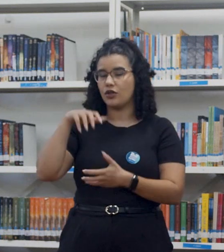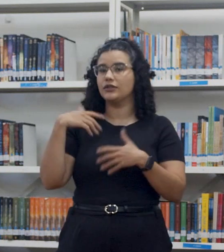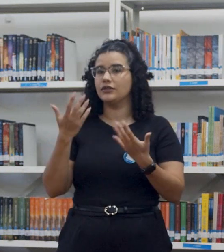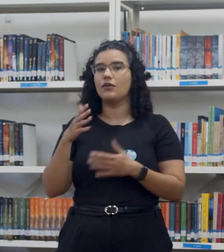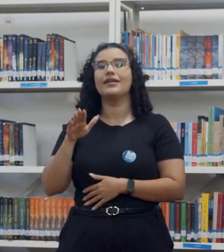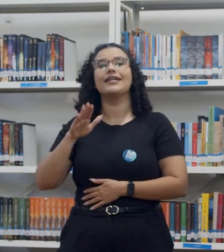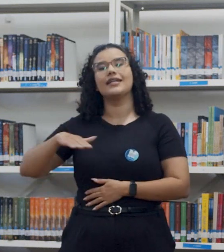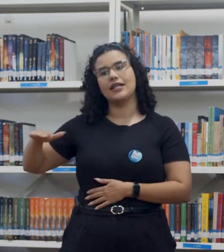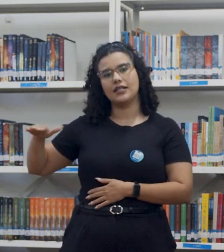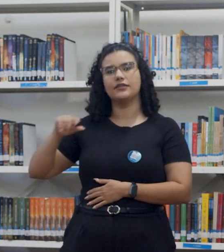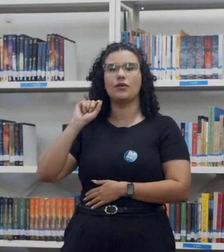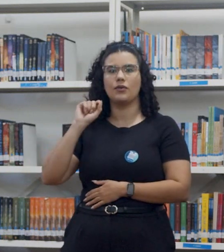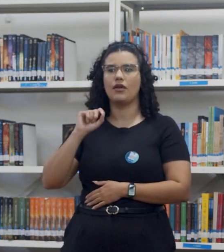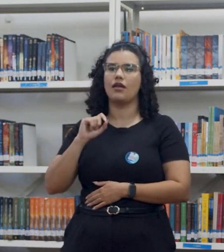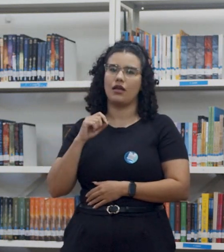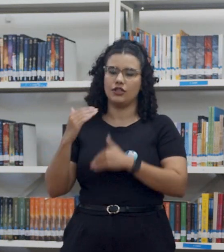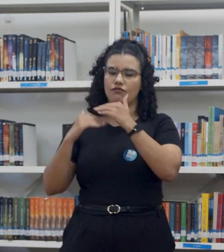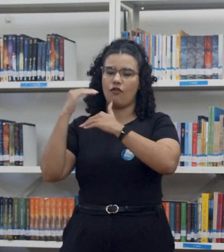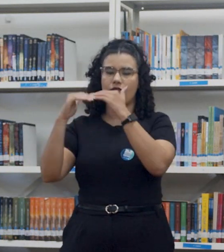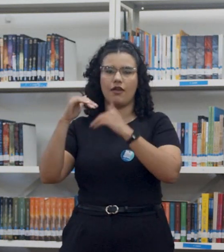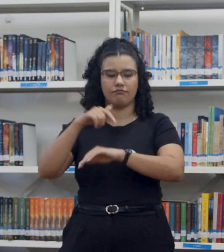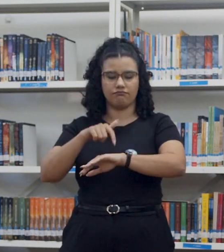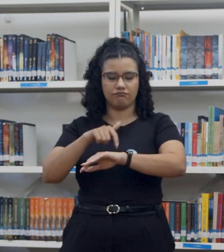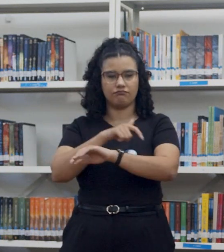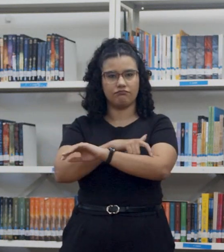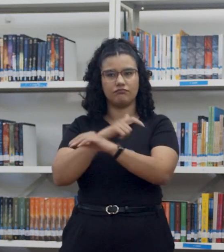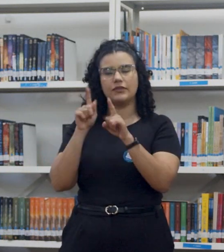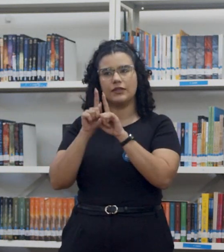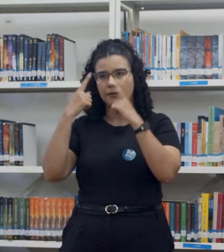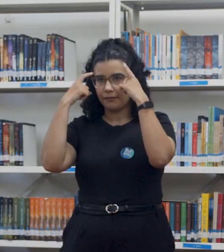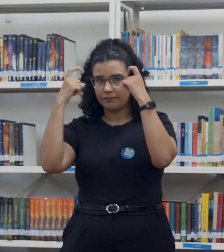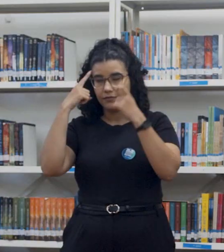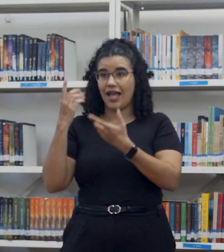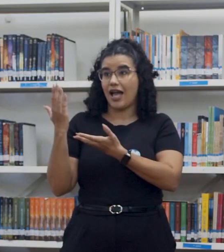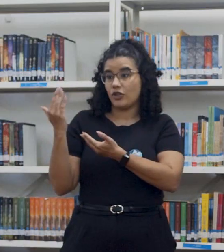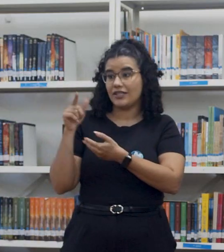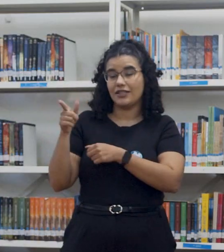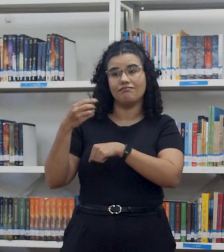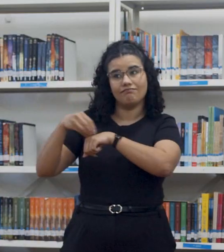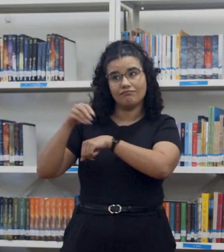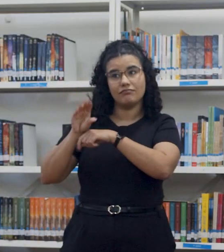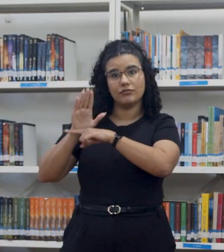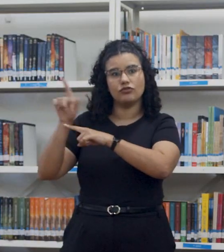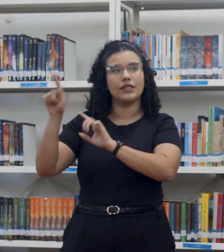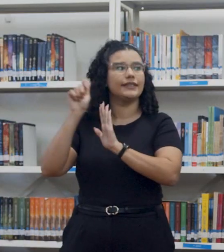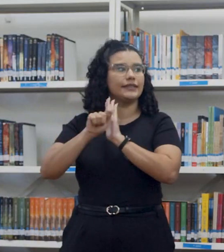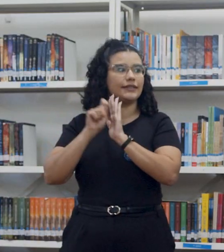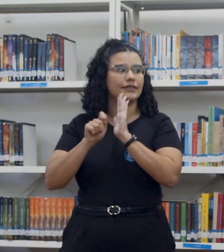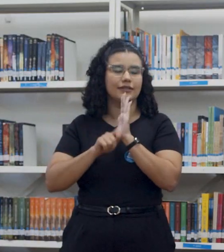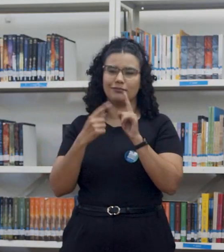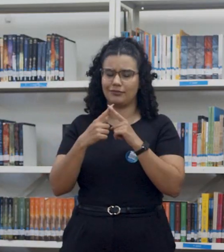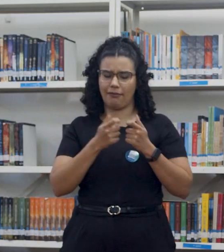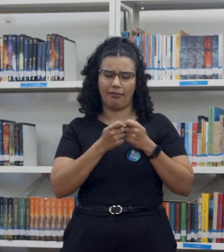criança desenvolver a coordenação motora e a criatividade. No adolescente, a escrita, que só fica